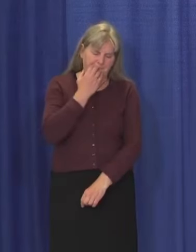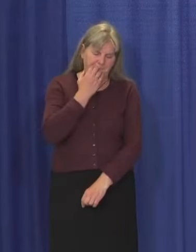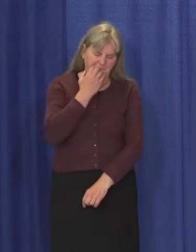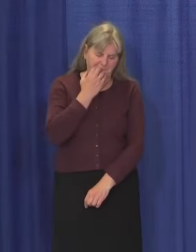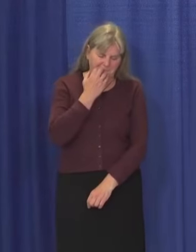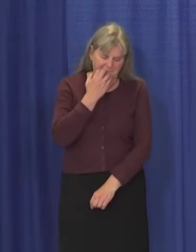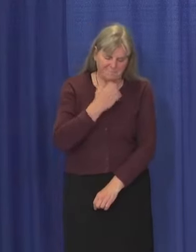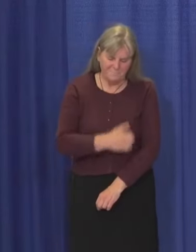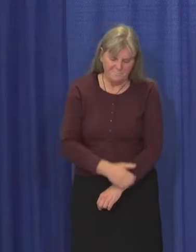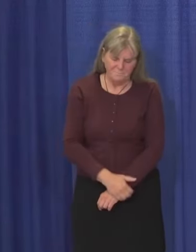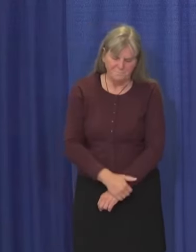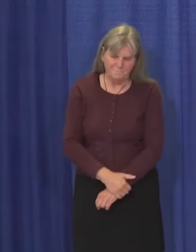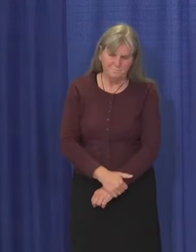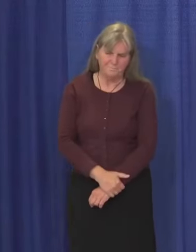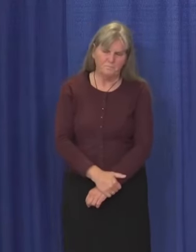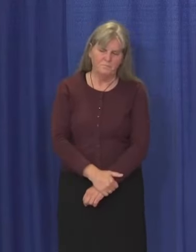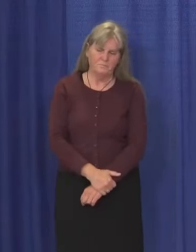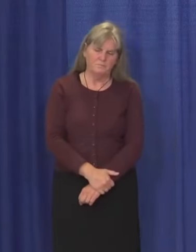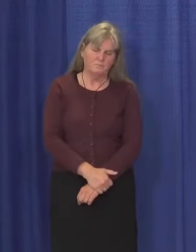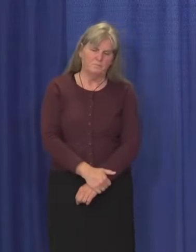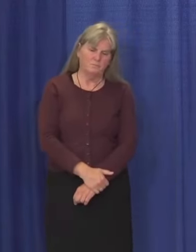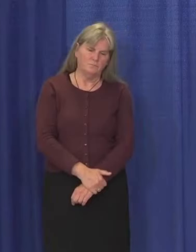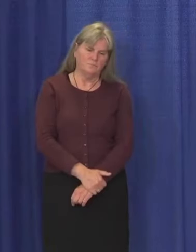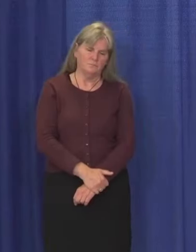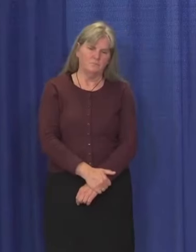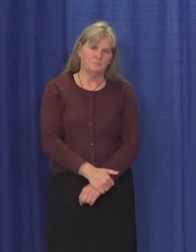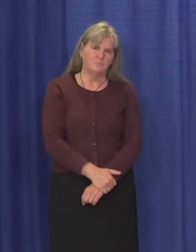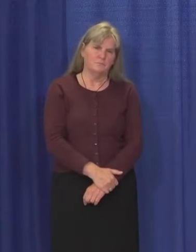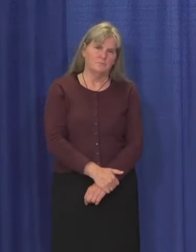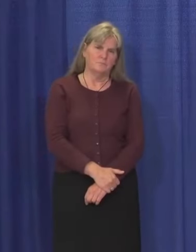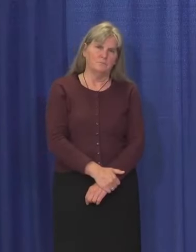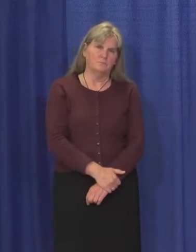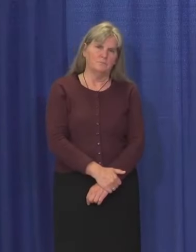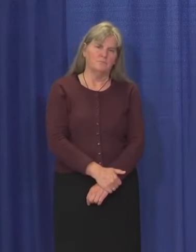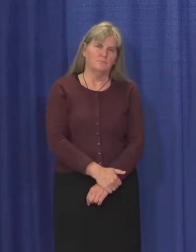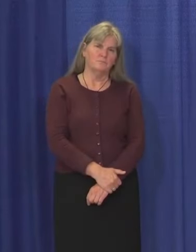dans certaines circonstances où on a plus de transmission,